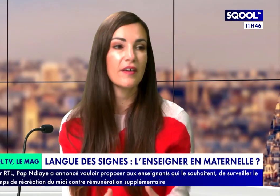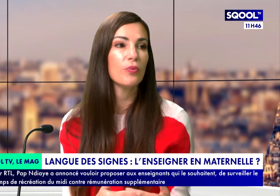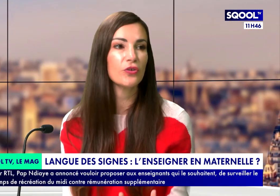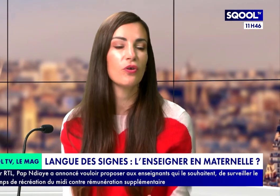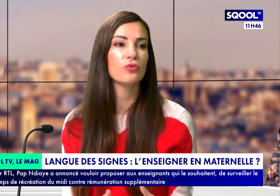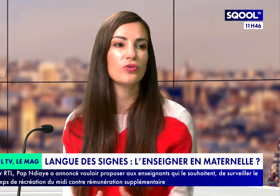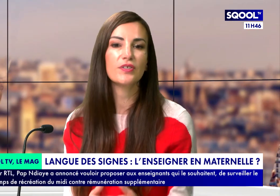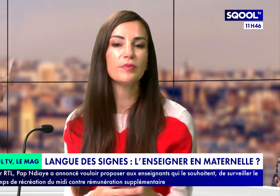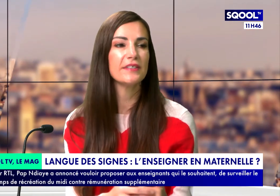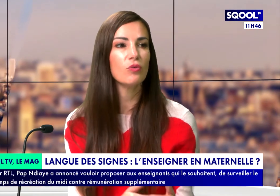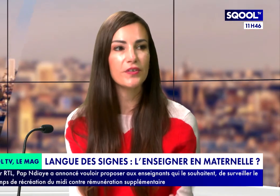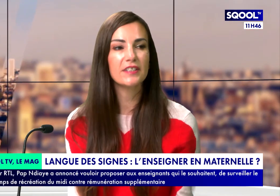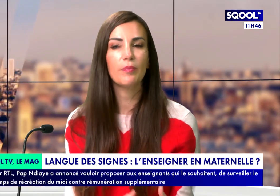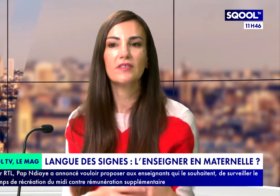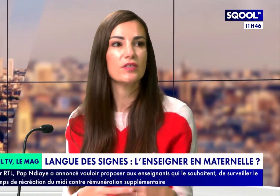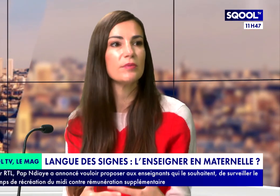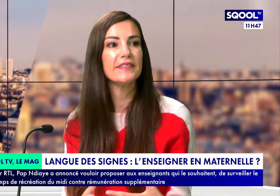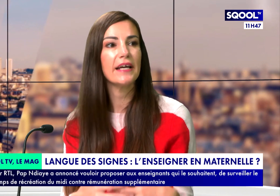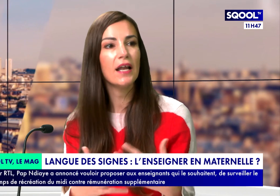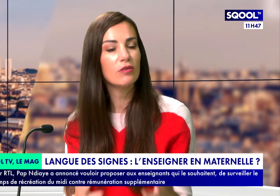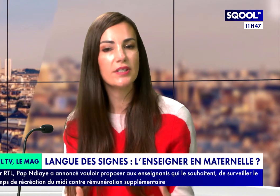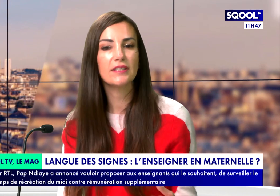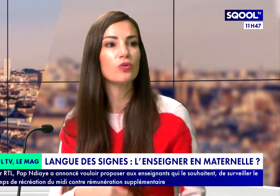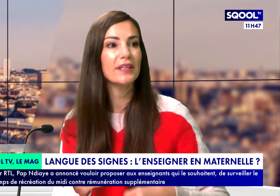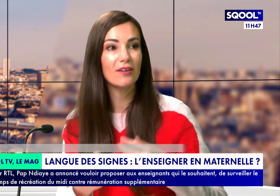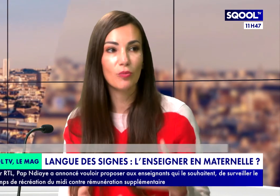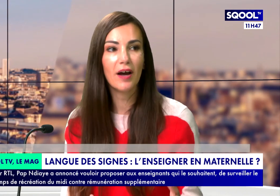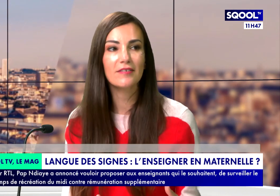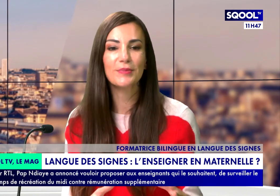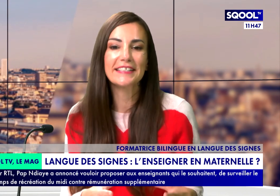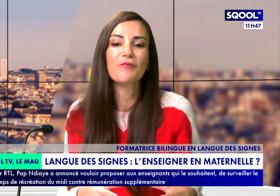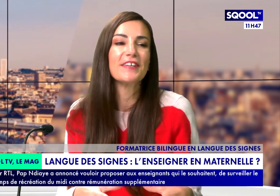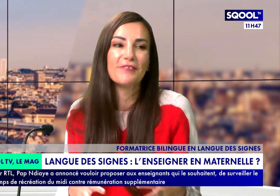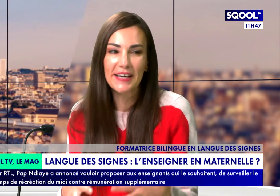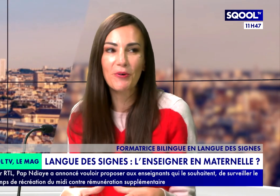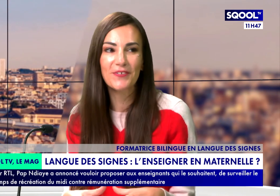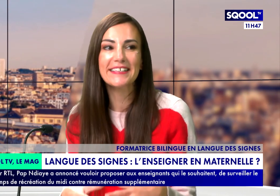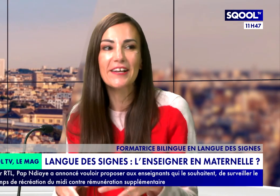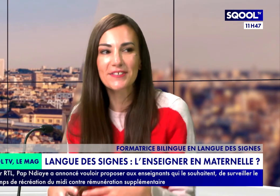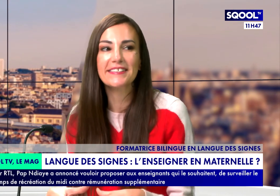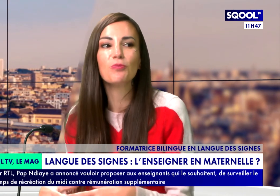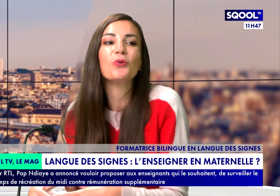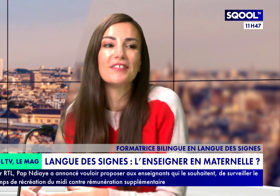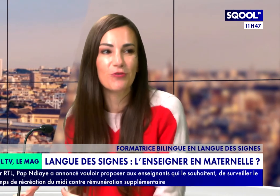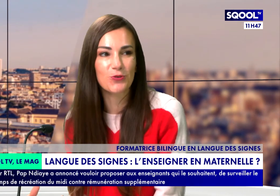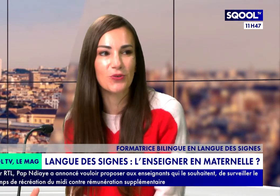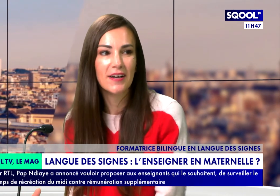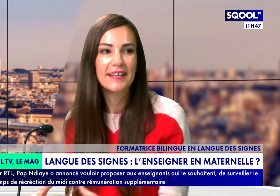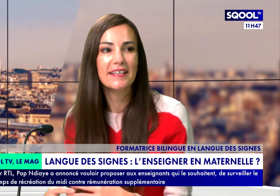c'est important de sensibiliser au handicap et de sensibiliser à la langue des signes, donner quelques bases. Mais ce qu'il faudrait vraiment, c'est la langue des signes pour les enfants sourds. Ça, c'est